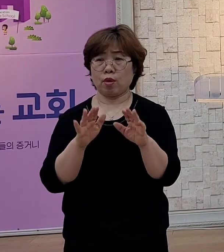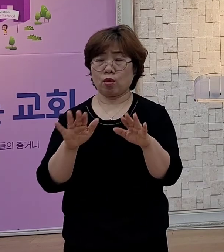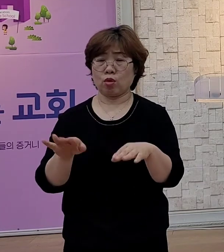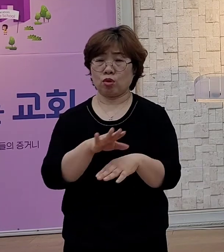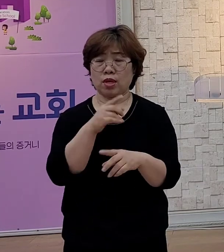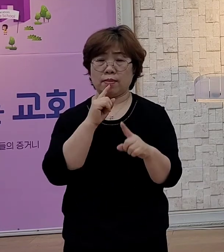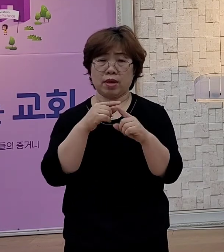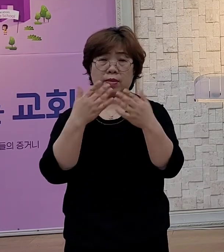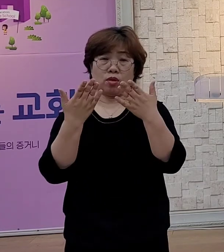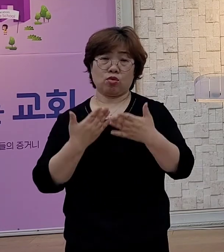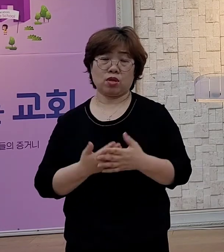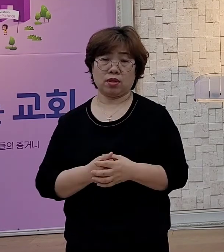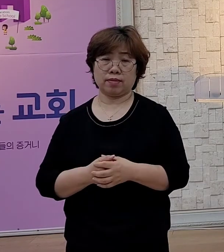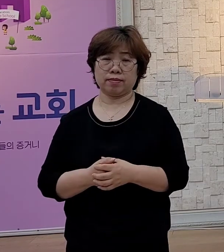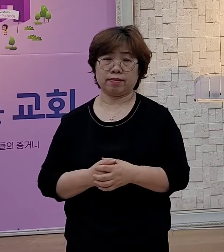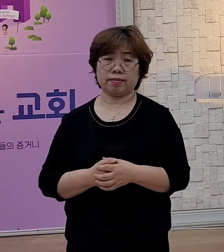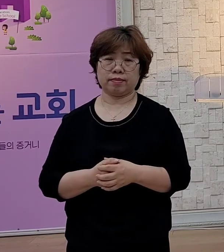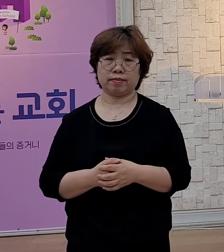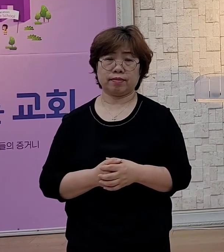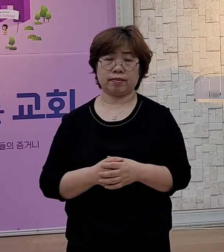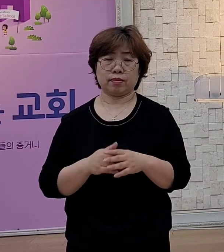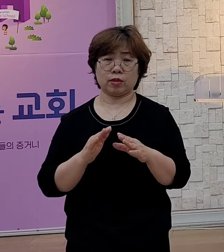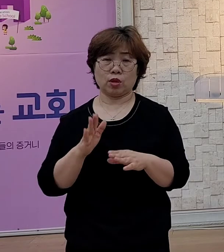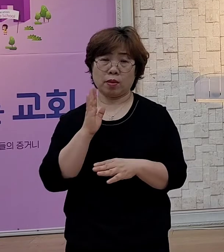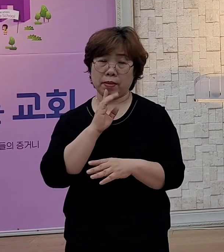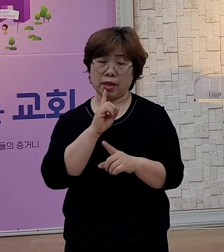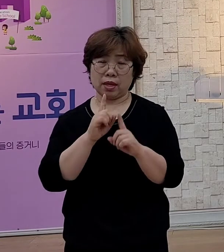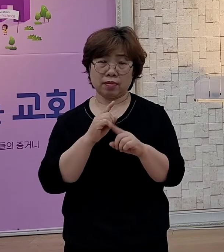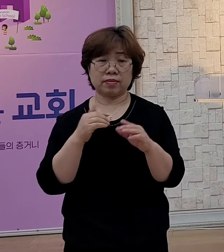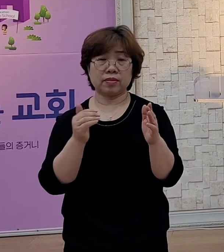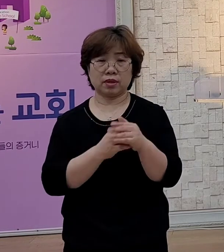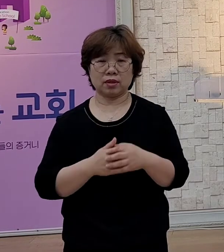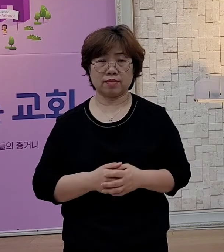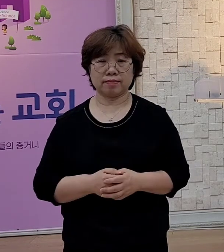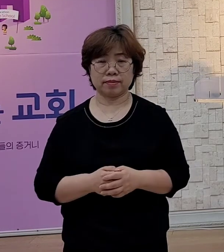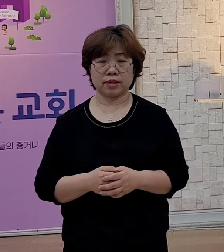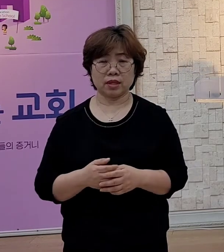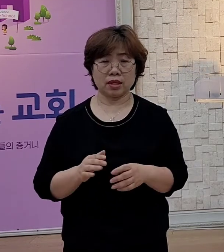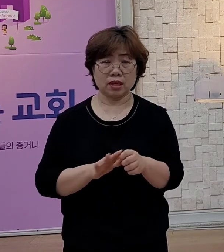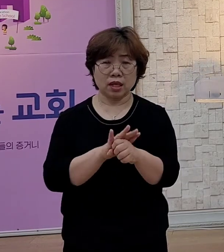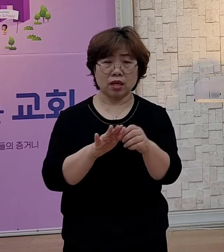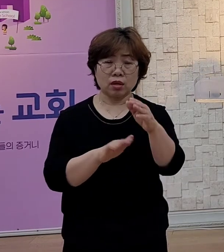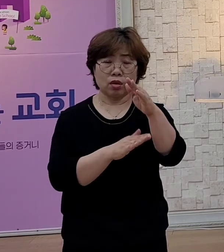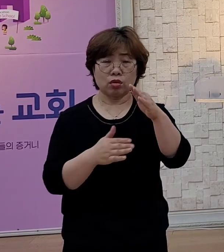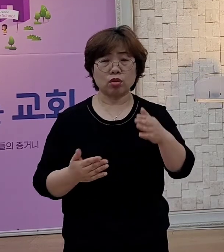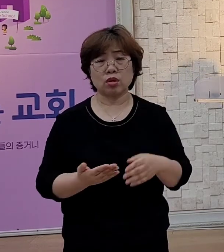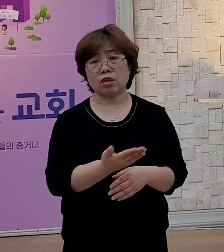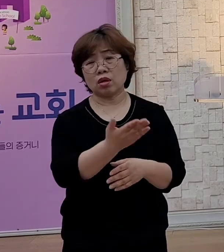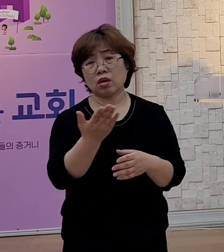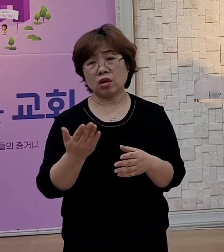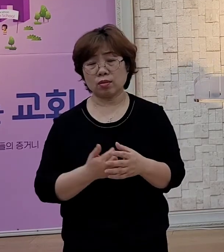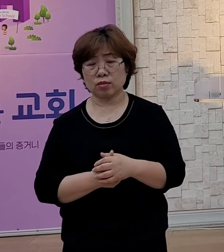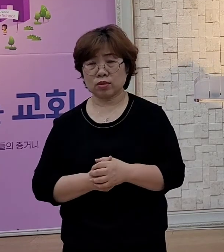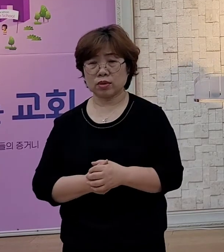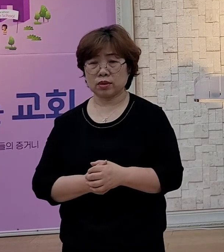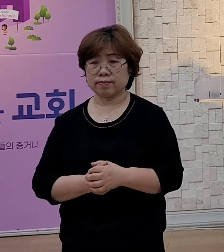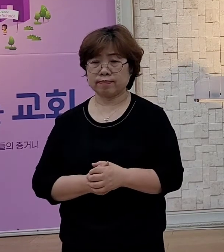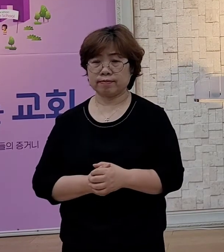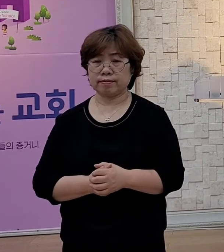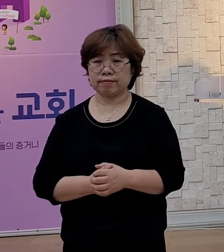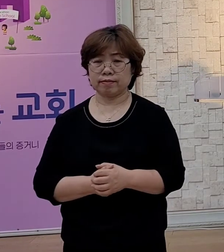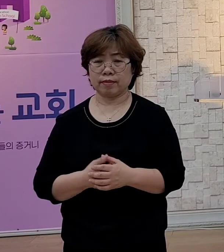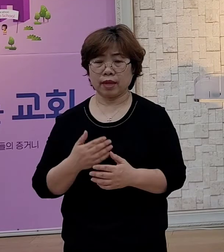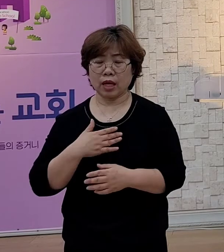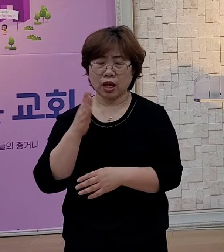우리에게 말씀하고 있습니다. 말씀을 다 드렸습니다. 사랑하는 성도 여러분, 저도 오늘 방금